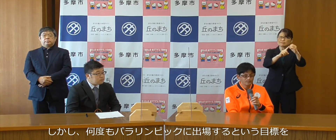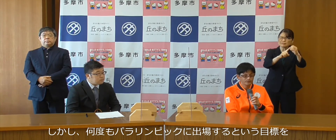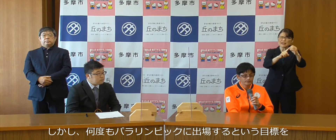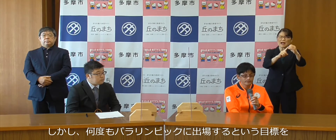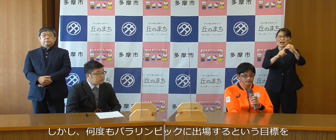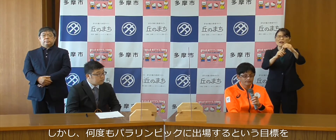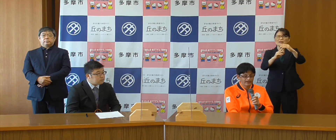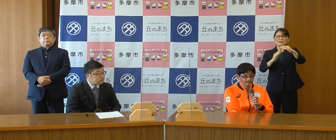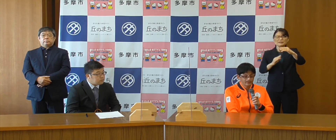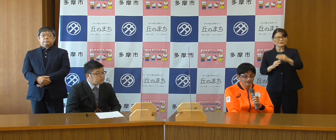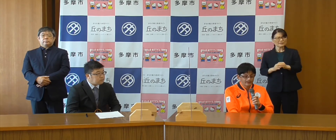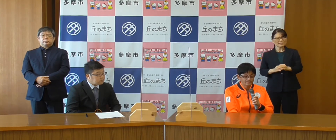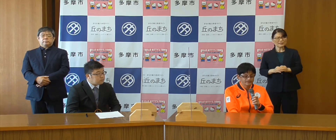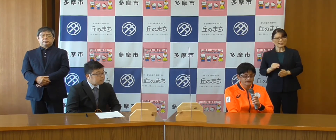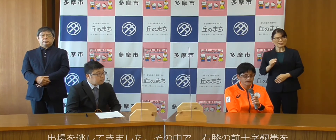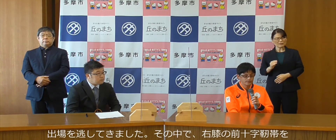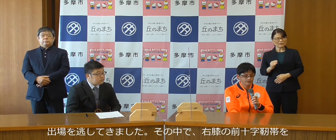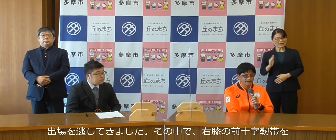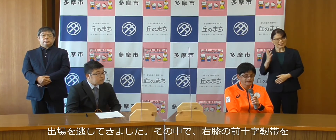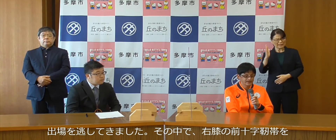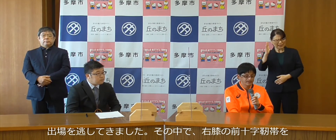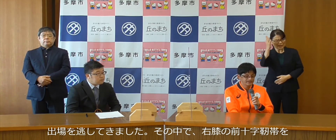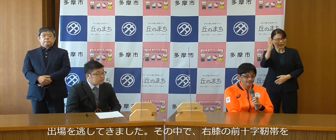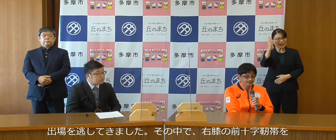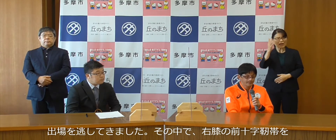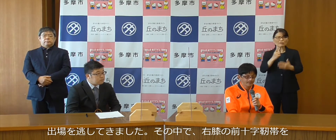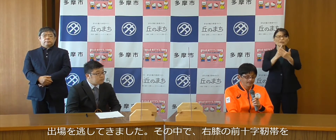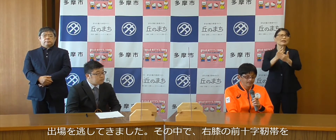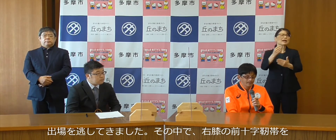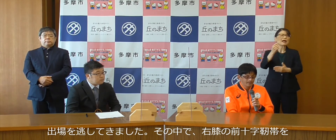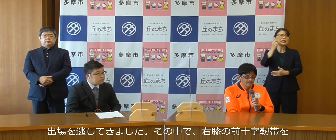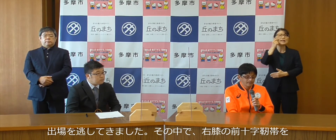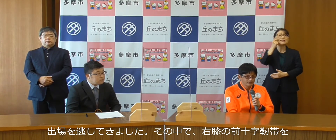あと一歩というところで出場を逃してきました。